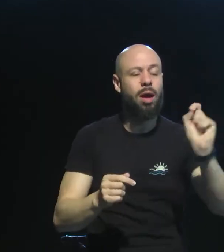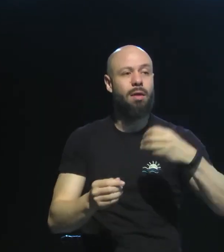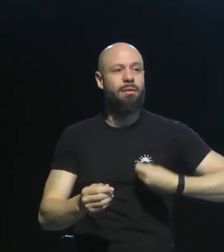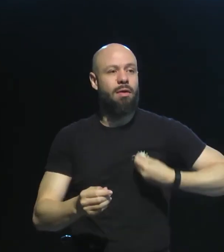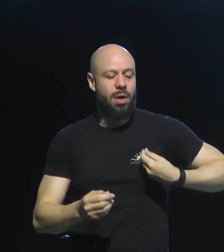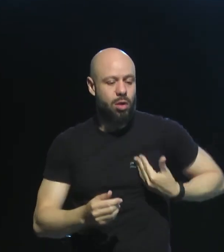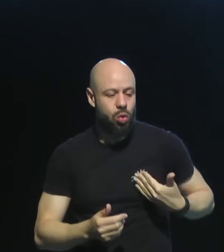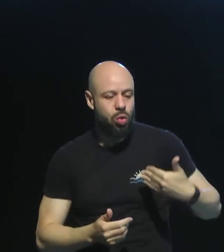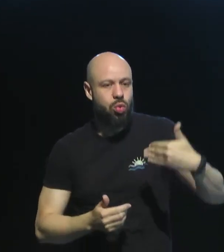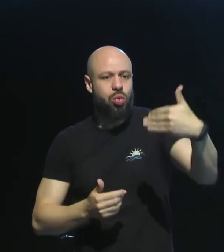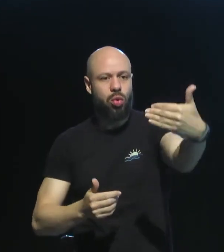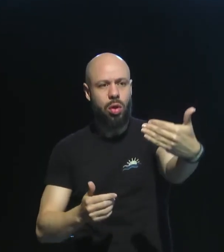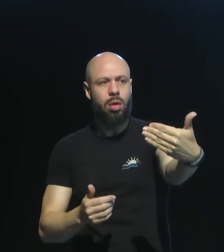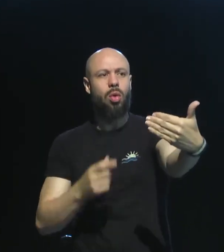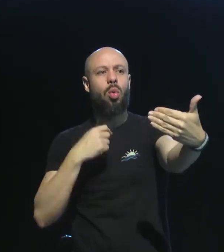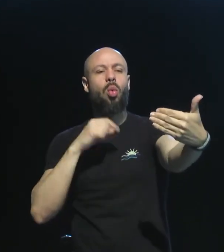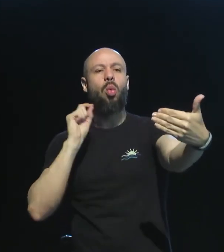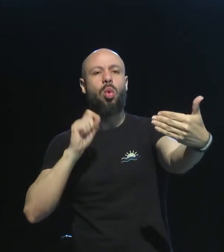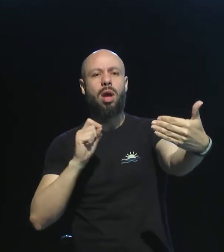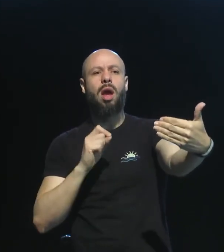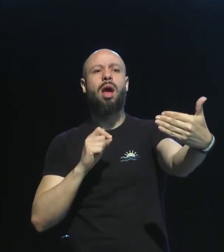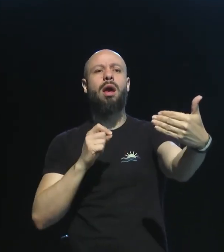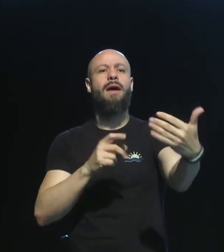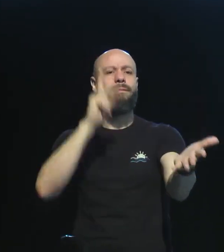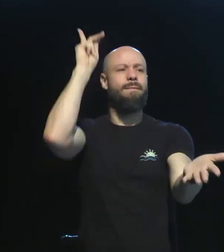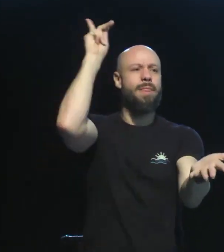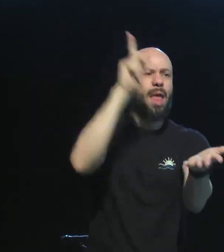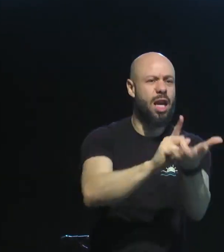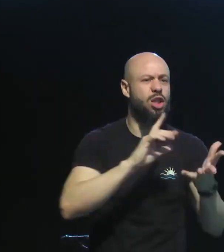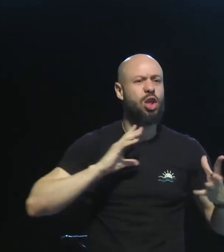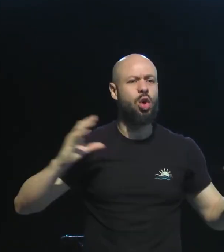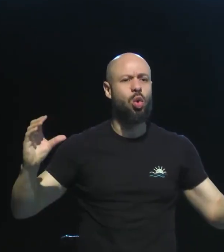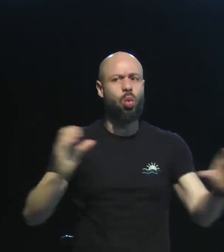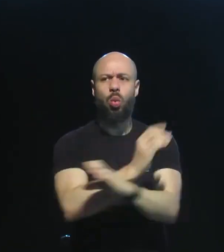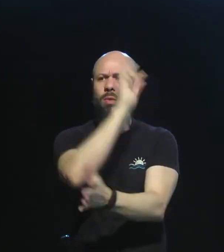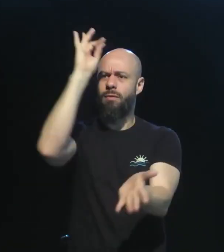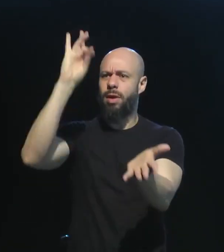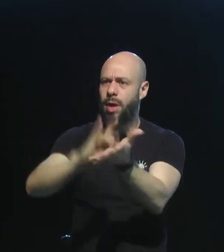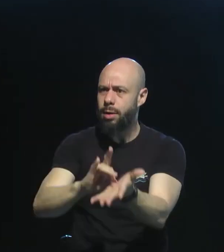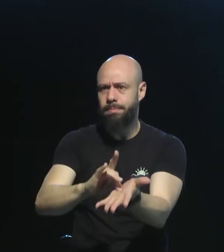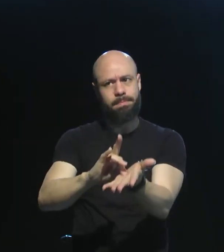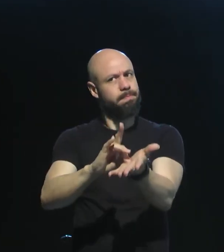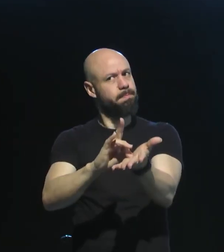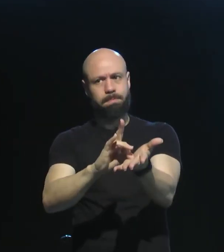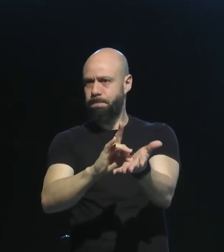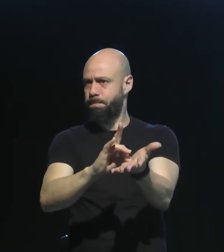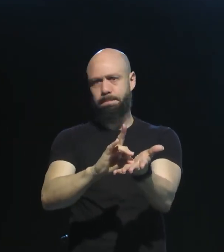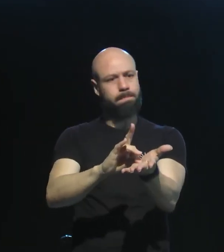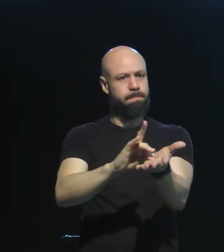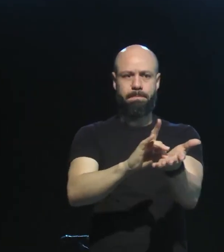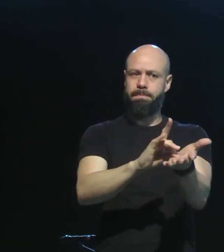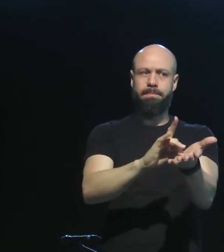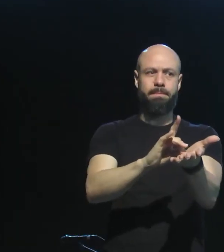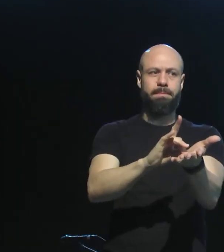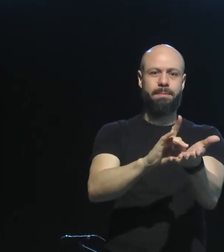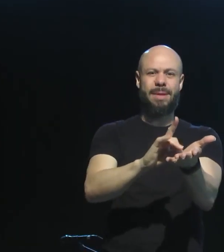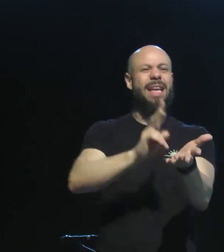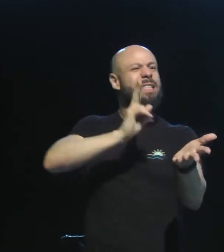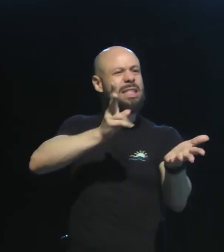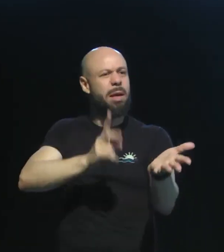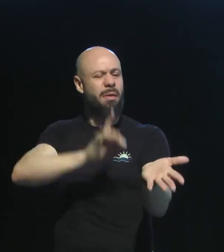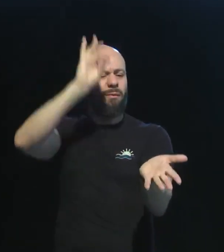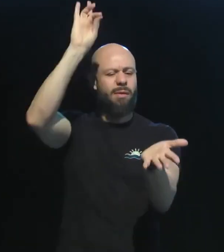vivencia, o que você vivenciou, o que você sente não equivale, não é a